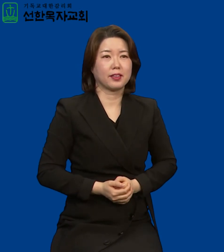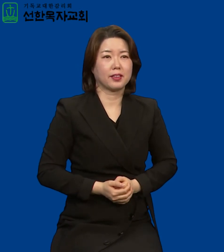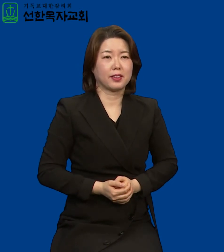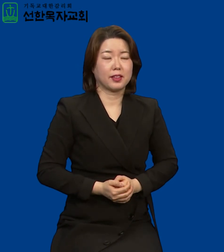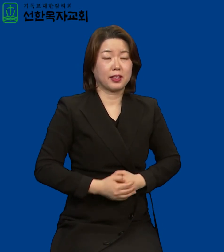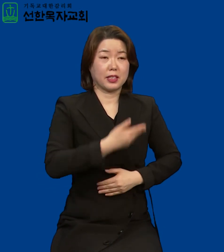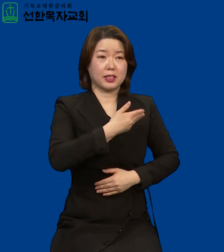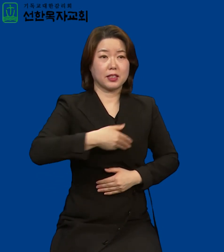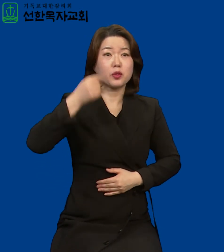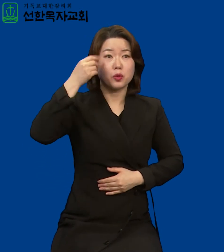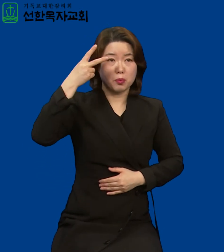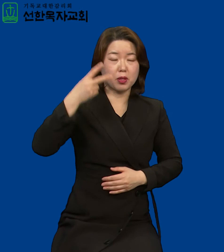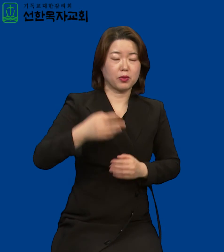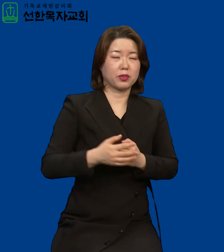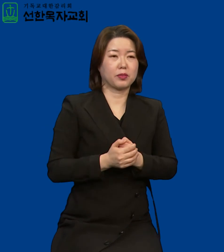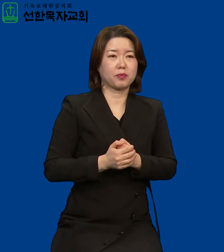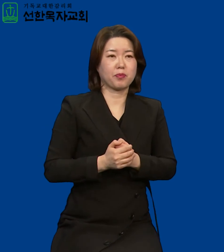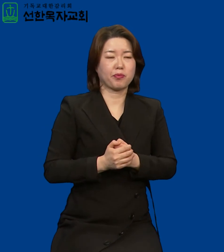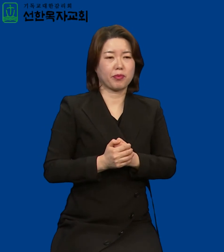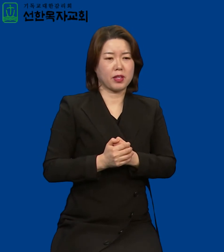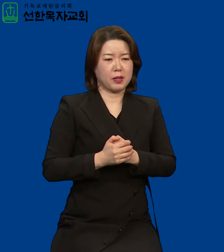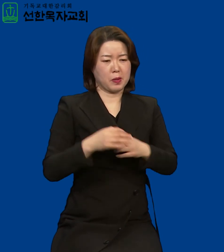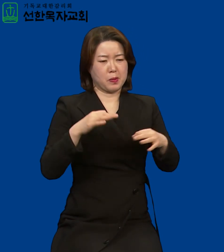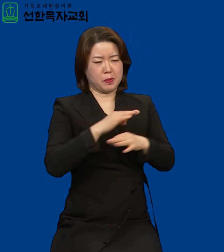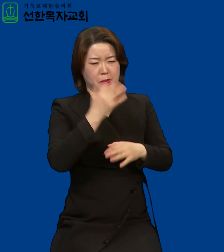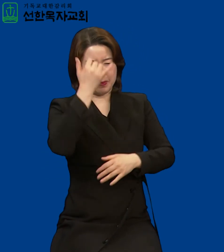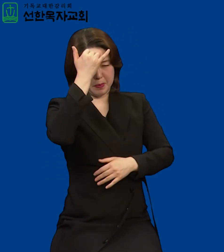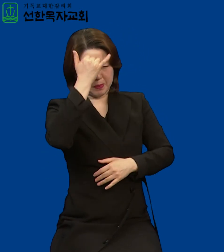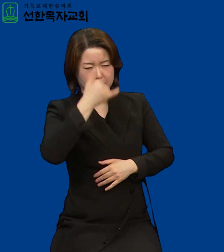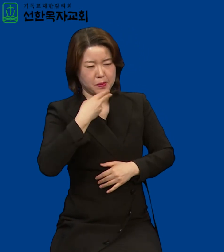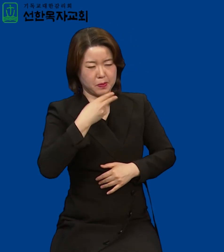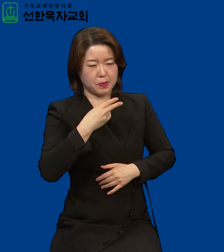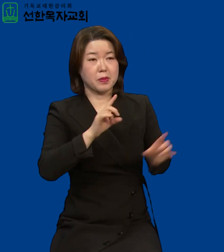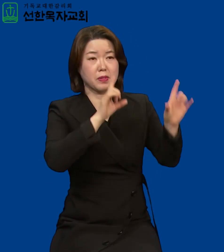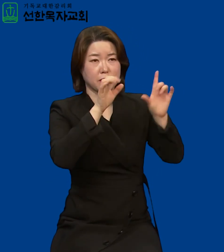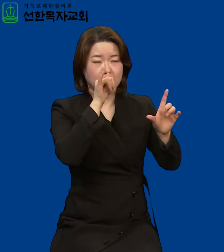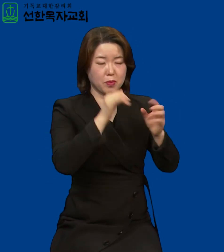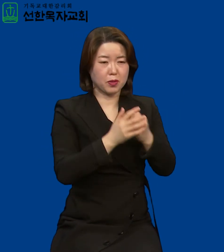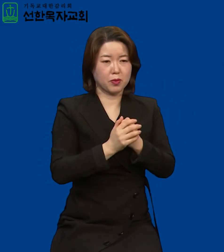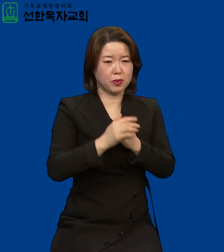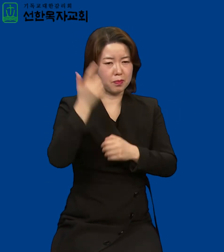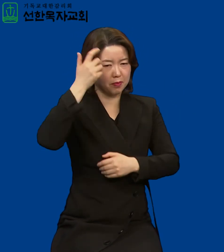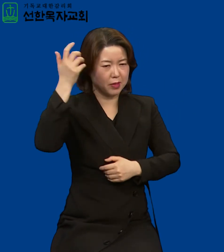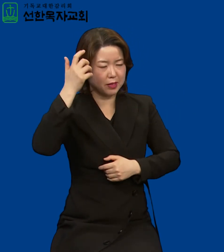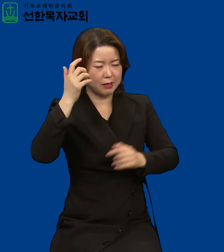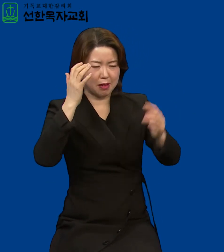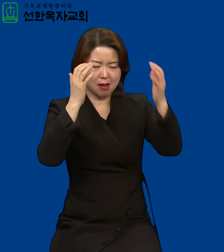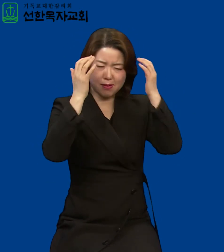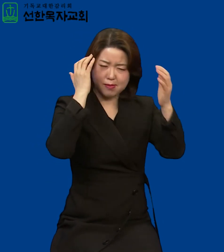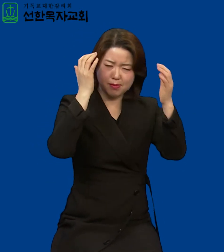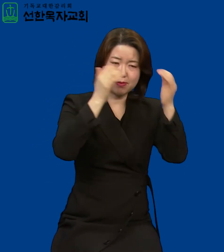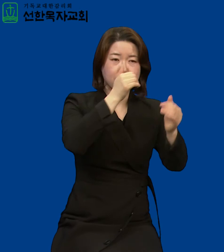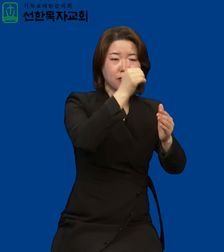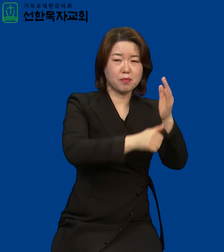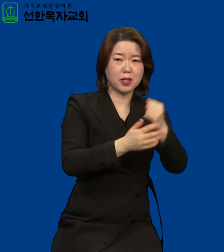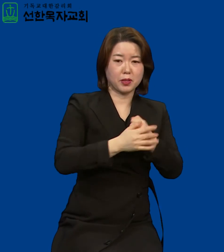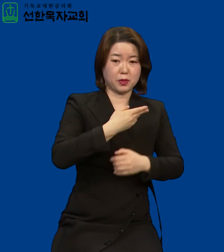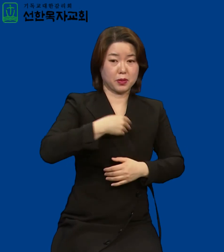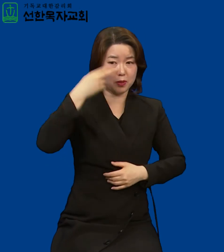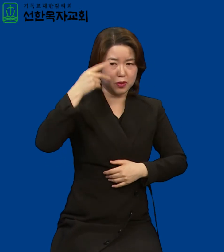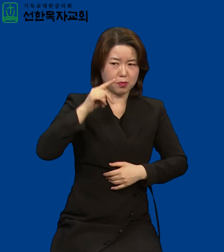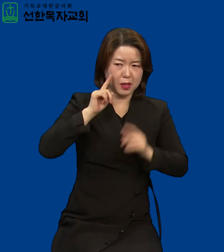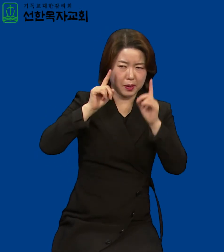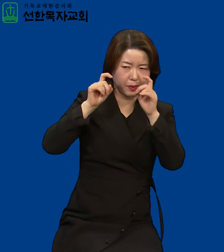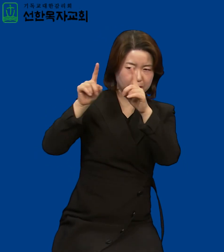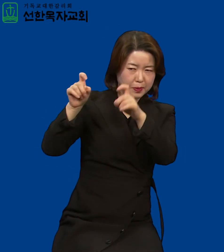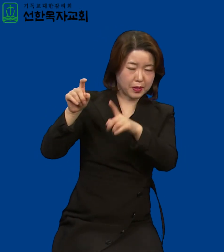사도 바울은 부도덕한 삶을 살기도 하고 영적인 대혼란에 빠져서 사도 바울을 의심하기도 하는